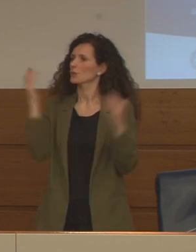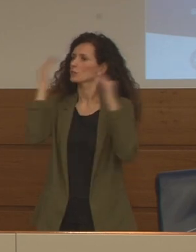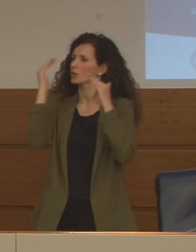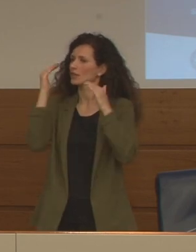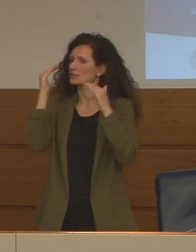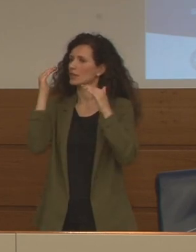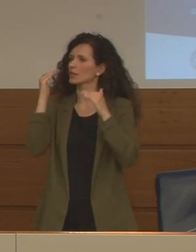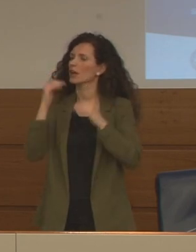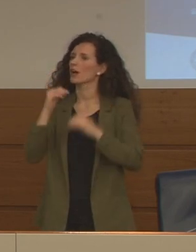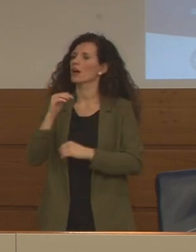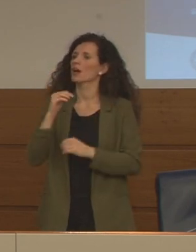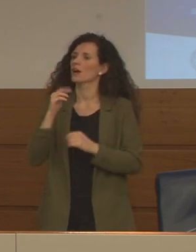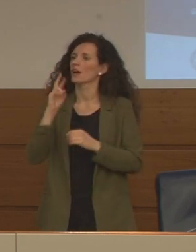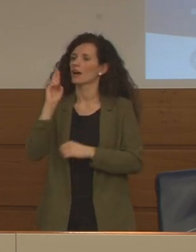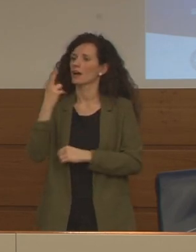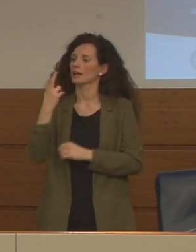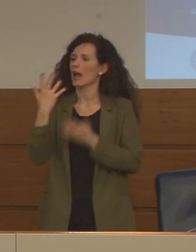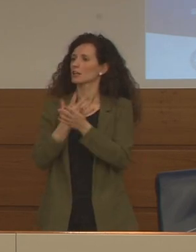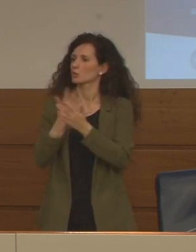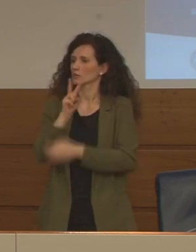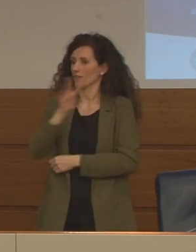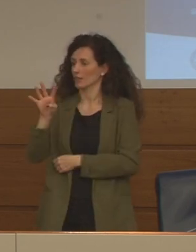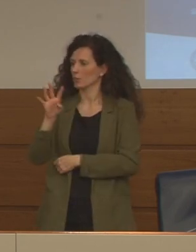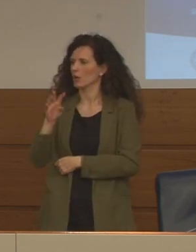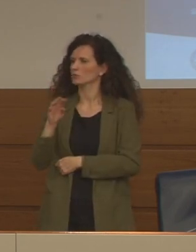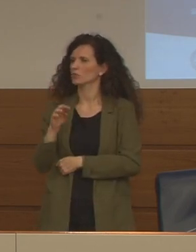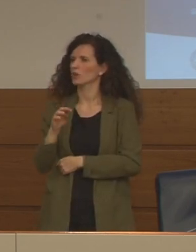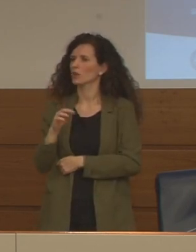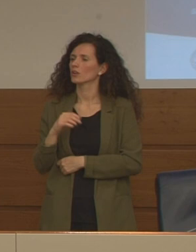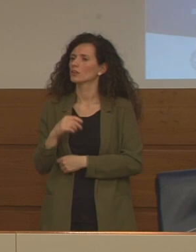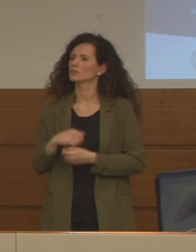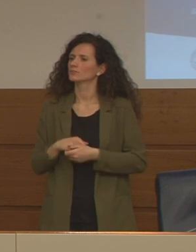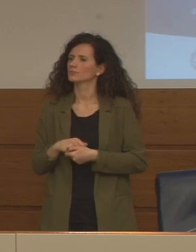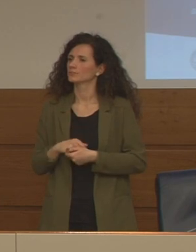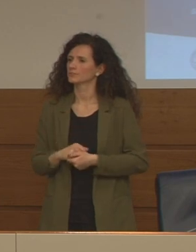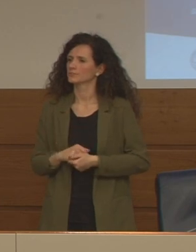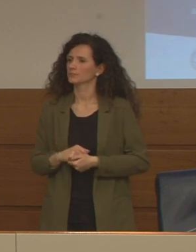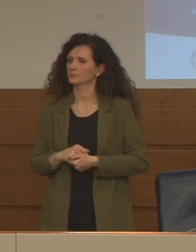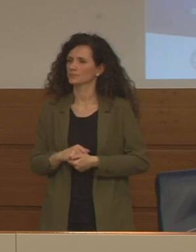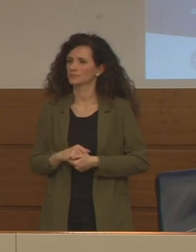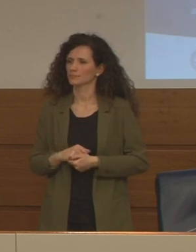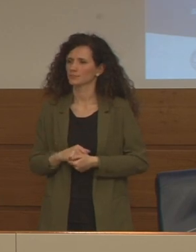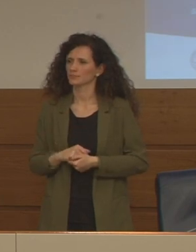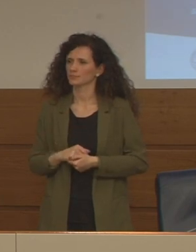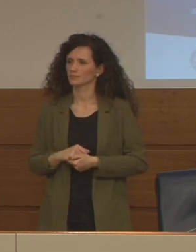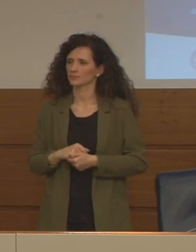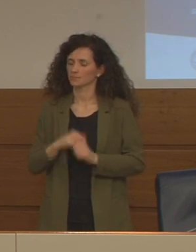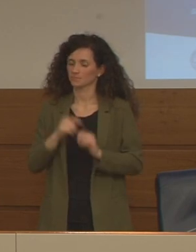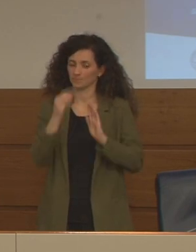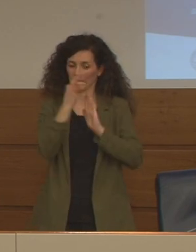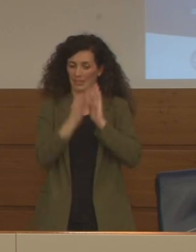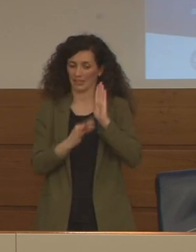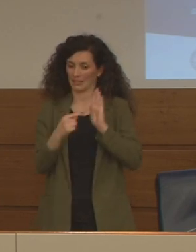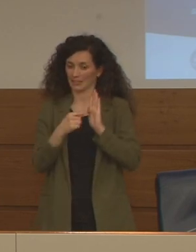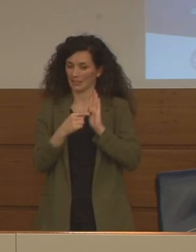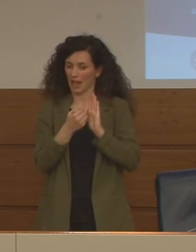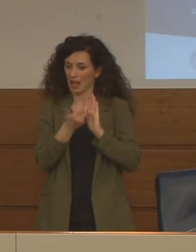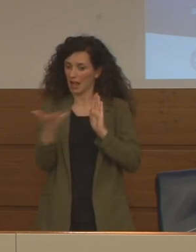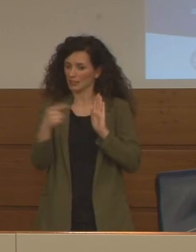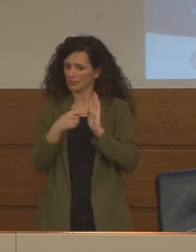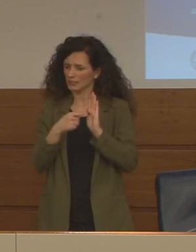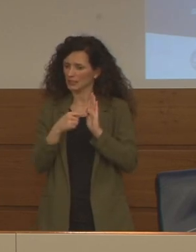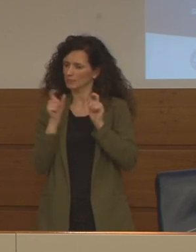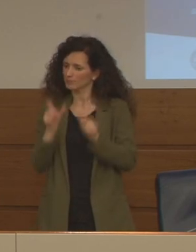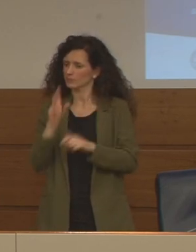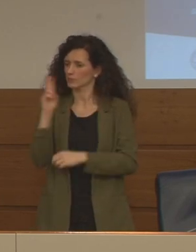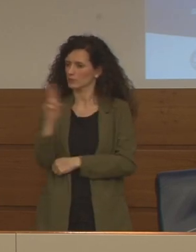neppure news 24 ne farò due barche un e velocissima e secca e nei dati relativi ai decessi